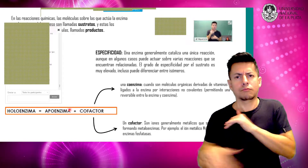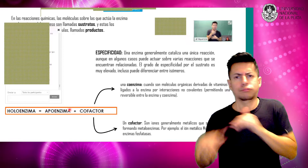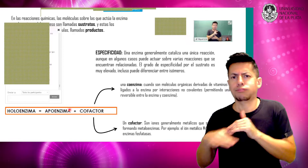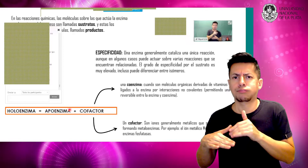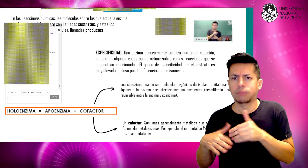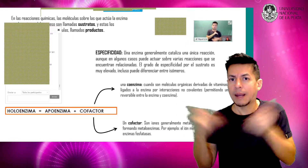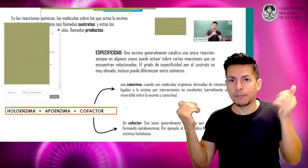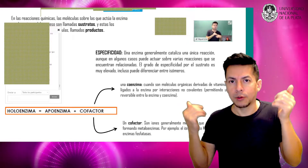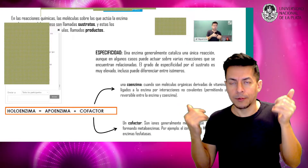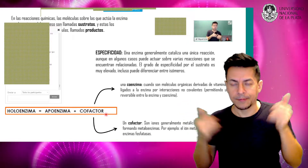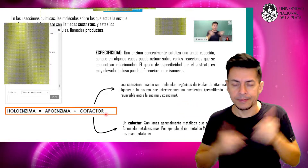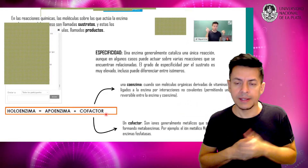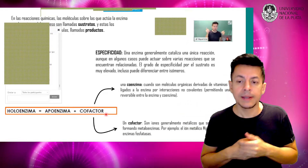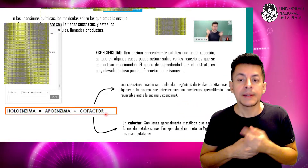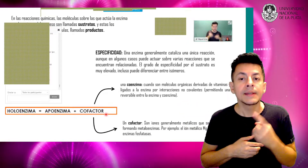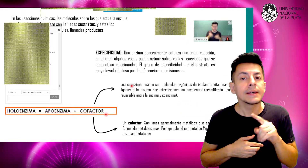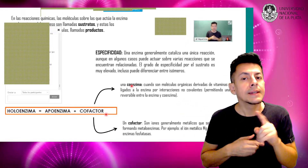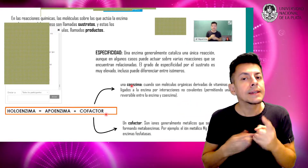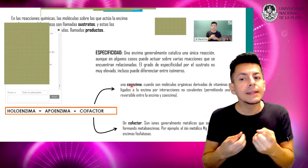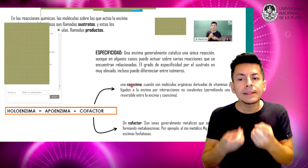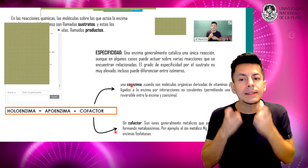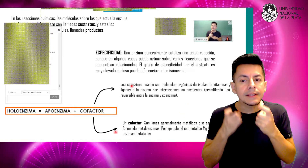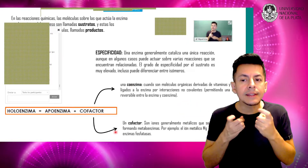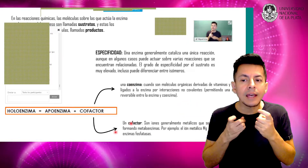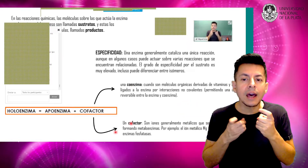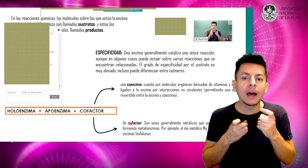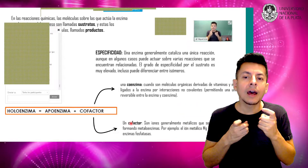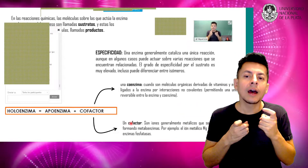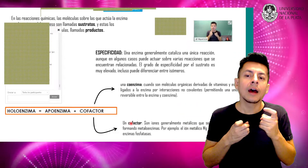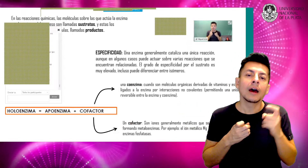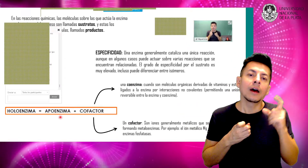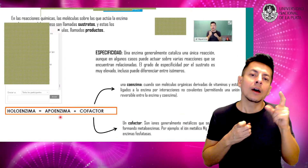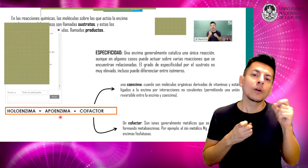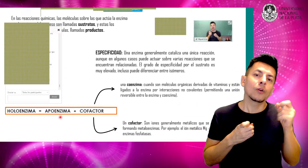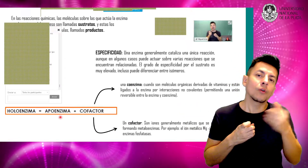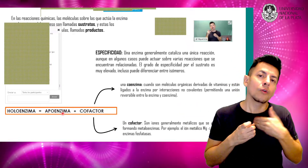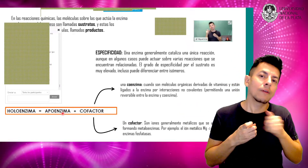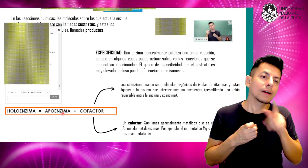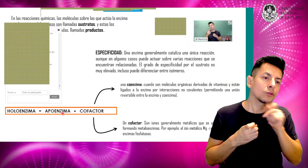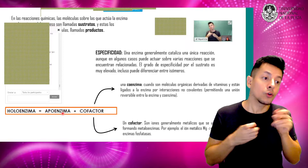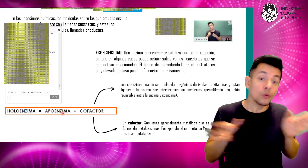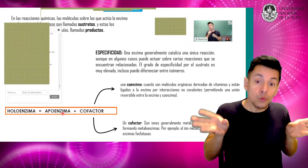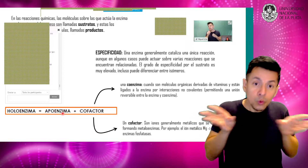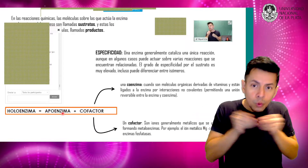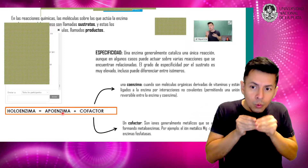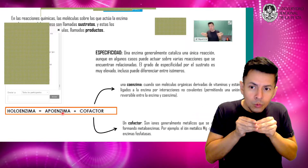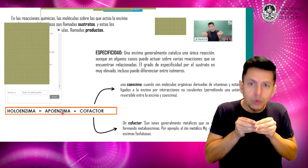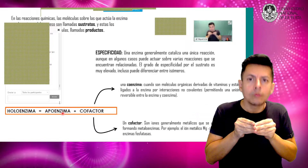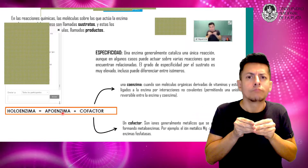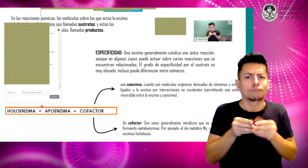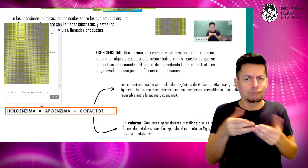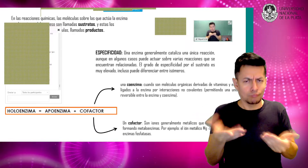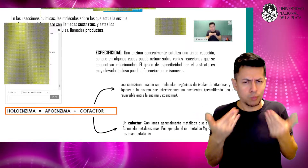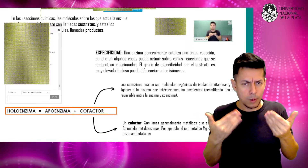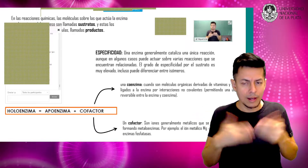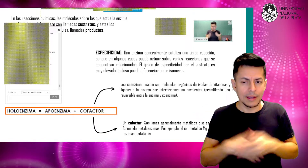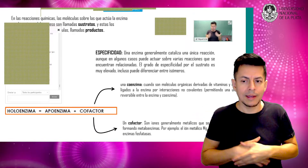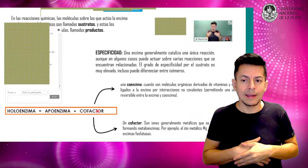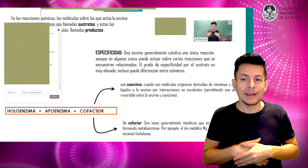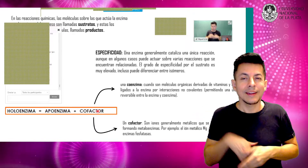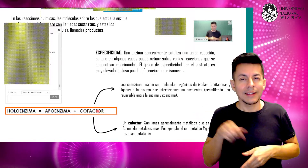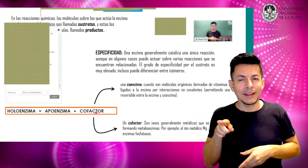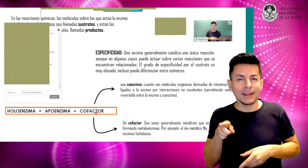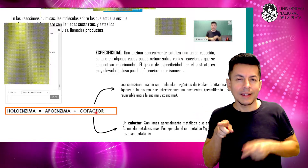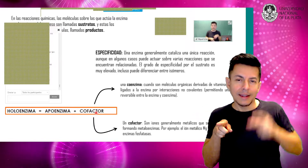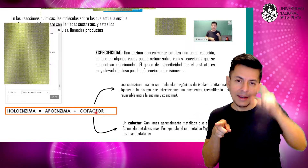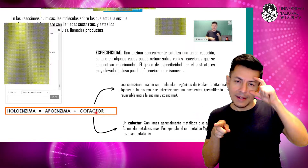que necesita de la presencia de una coenzima o un cofactor para poder cumplir su función. Es decir, esa enzima necesita